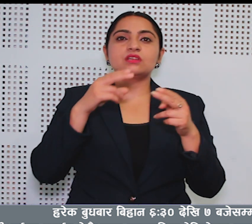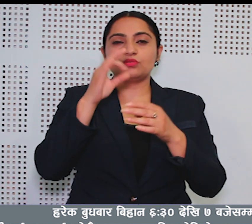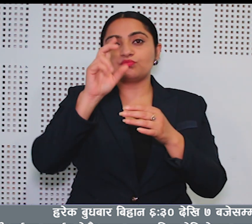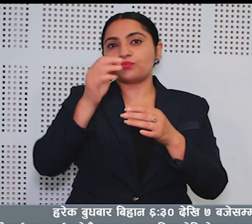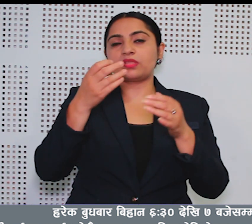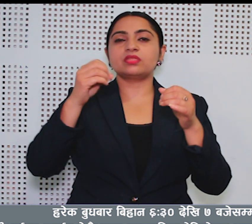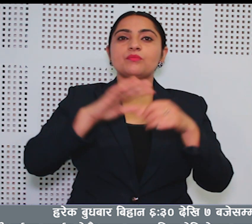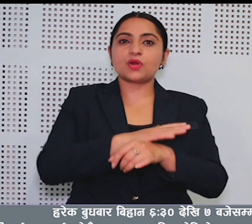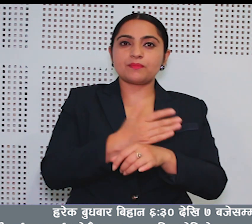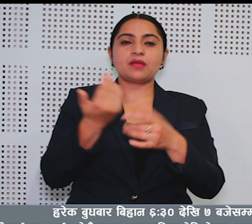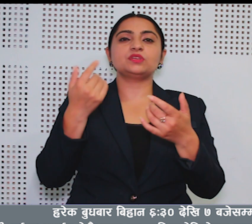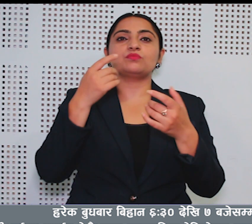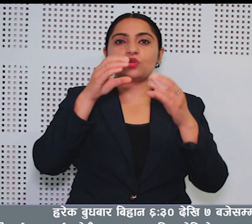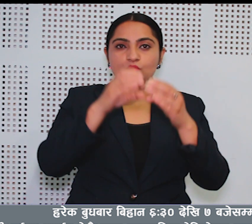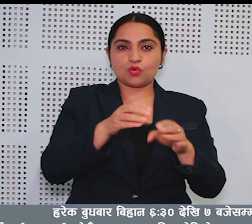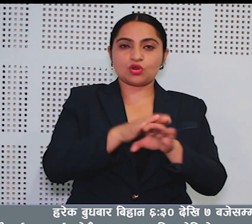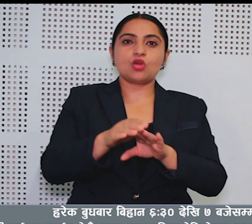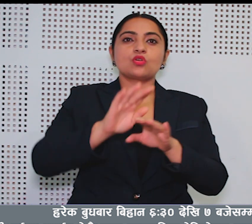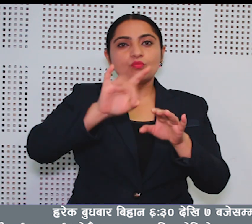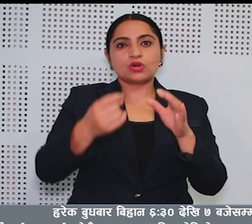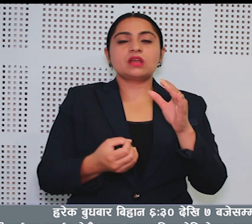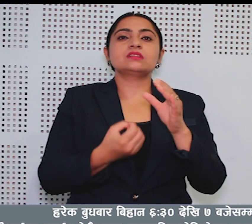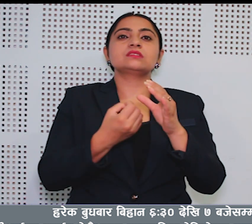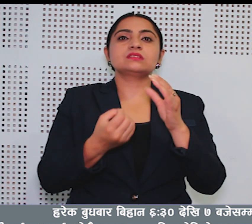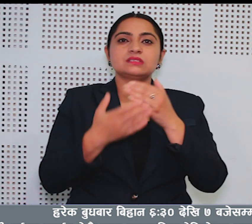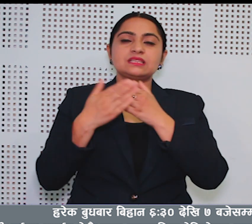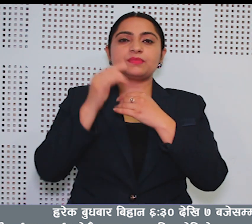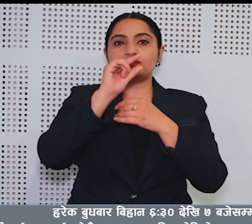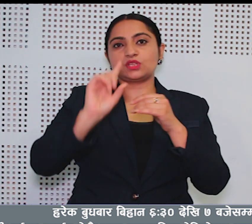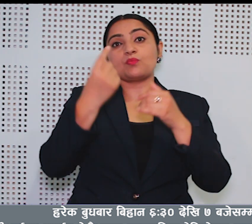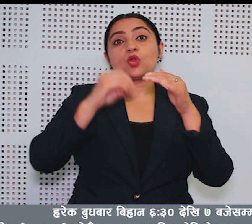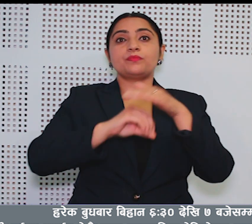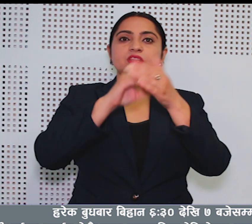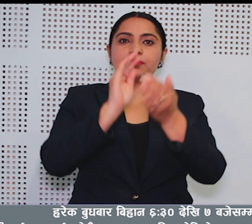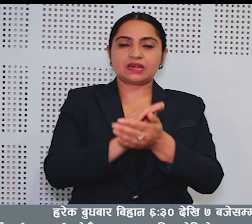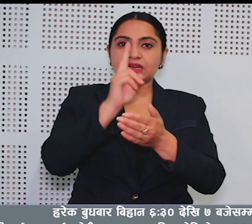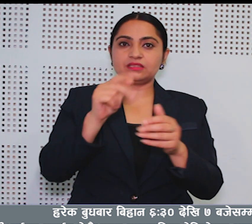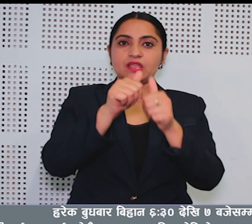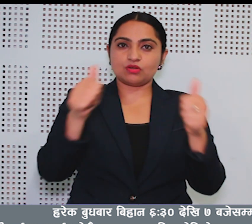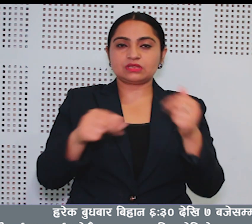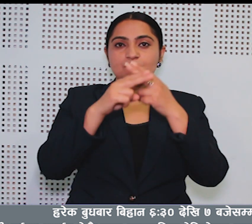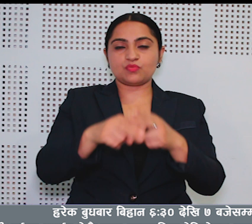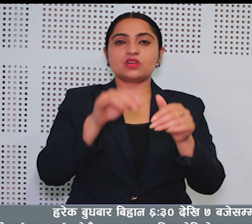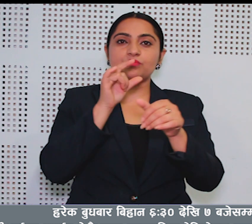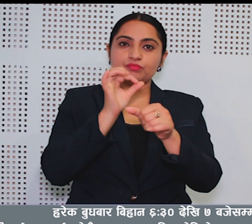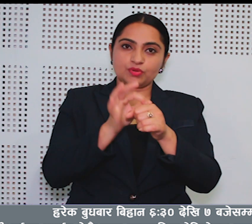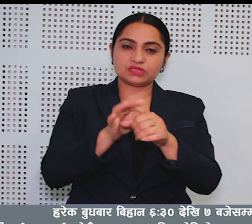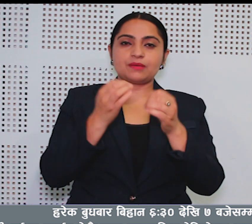सीमान्तकृत वर्गको पुनर्स्थापनाको विषयलाई पहिलो प्राथमिकतामा राख्ने र त्यही अनुरूप बजेट व्यवस्थापन गर्ने प्रतिबद्धता